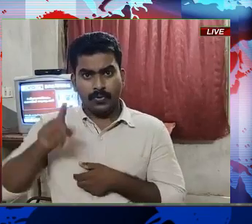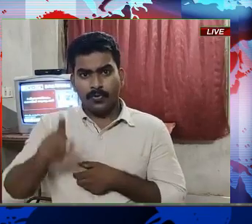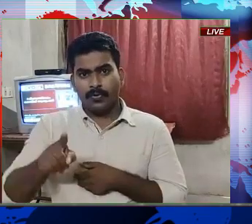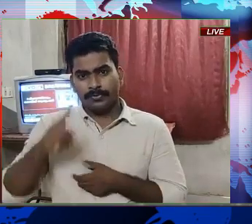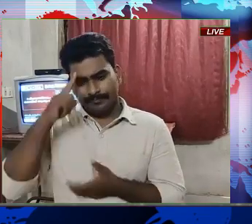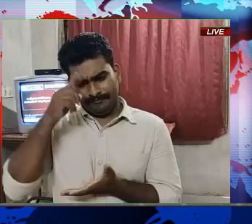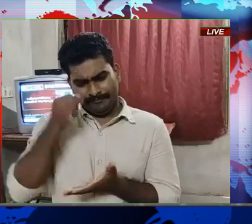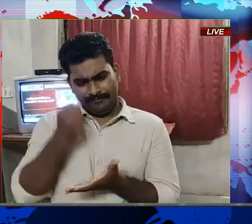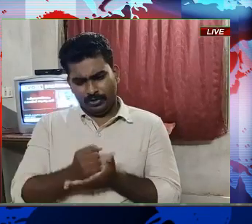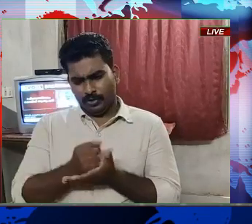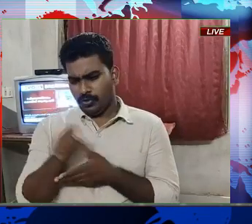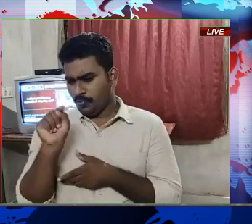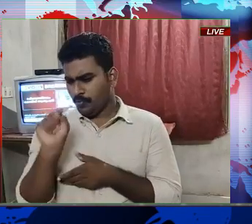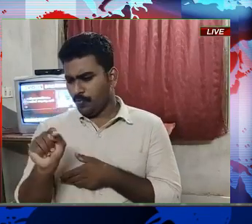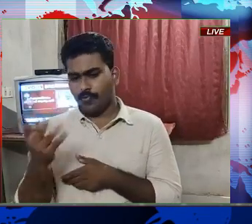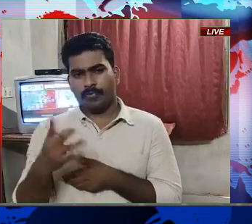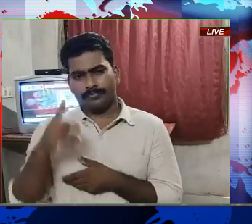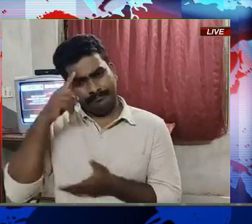ആവർത്തിച്ച് കാണിക്കുന്നതിൽ നിന്ന്